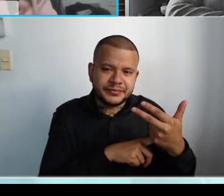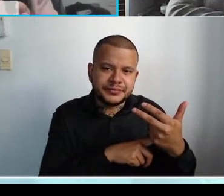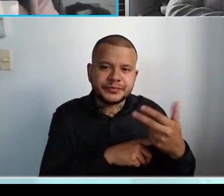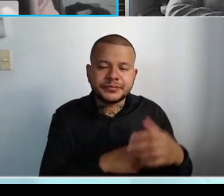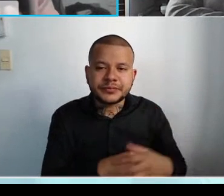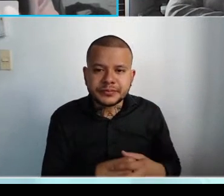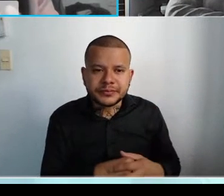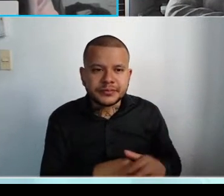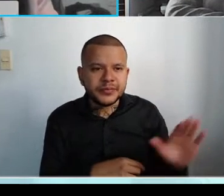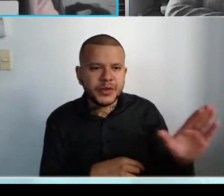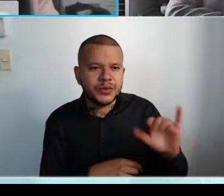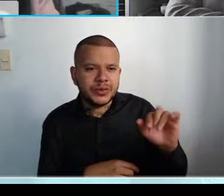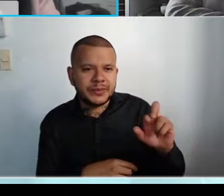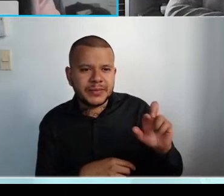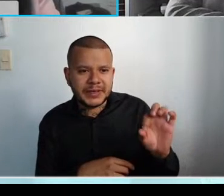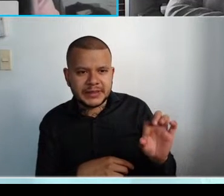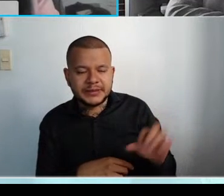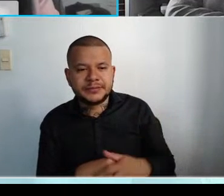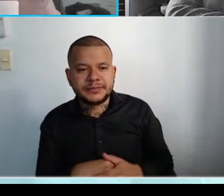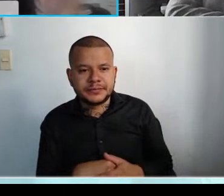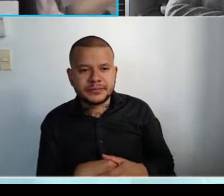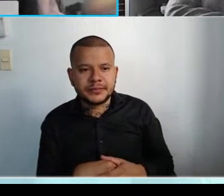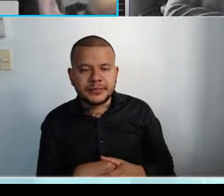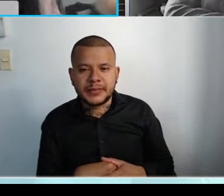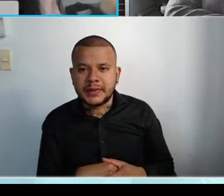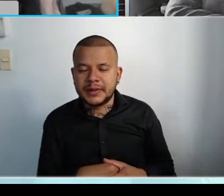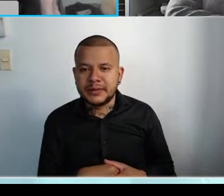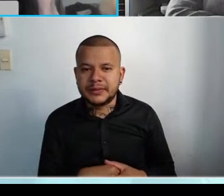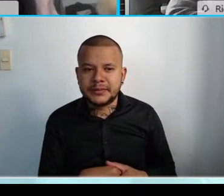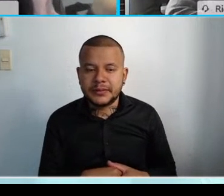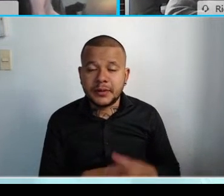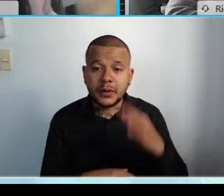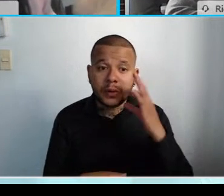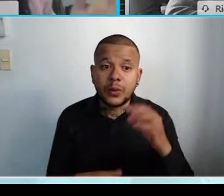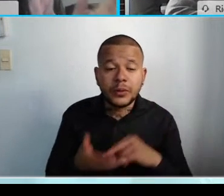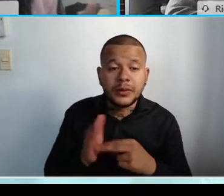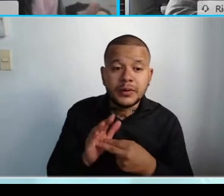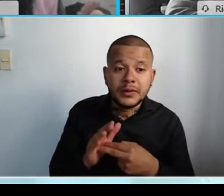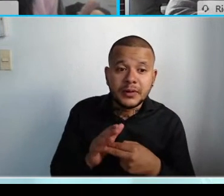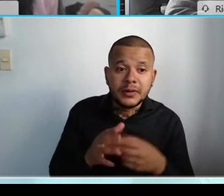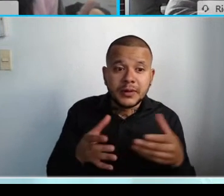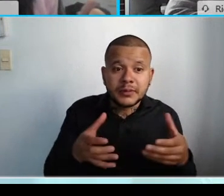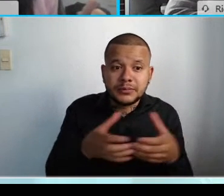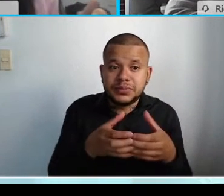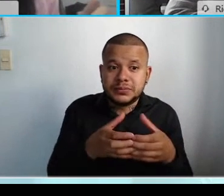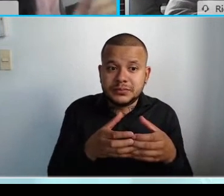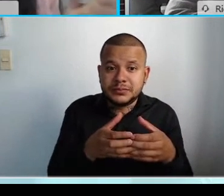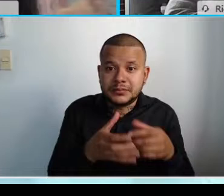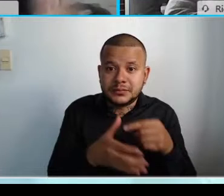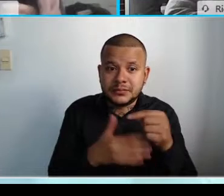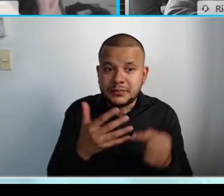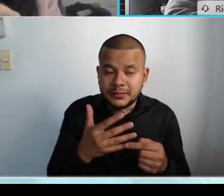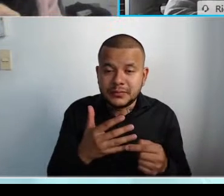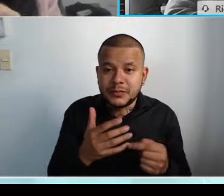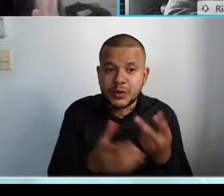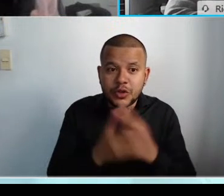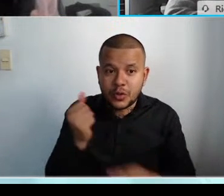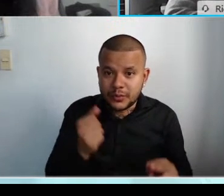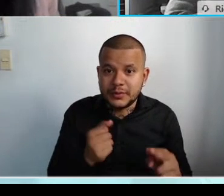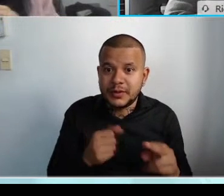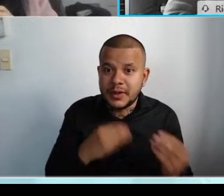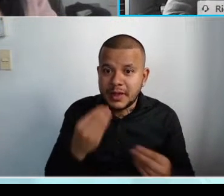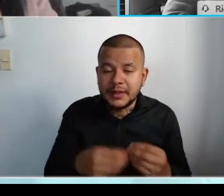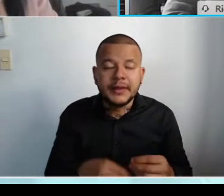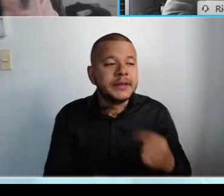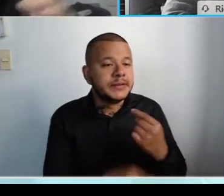en las IPS autorizadas. Que vamos entonces, en combo. Fíjate que, señor. Vamos en combo, 2x1. 2x1,